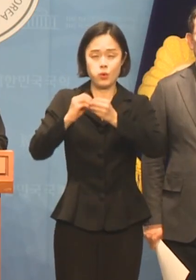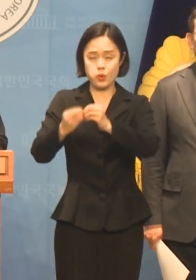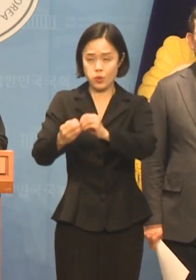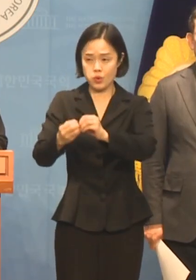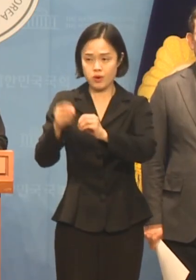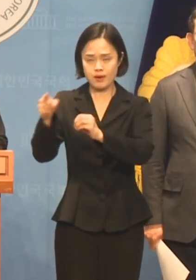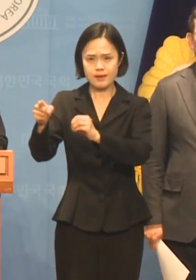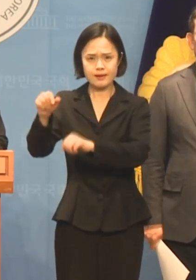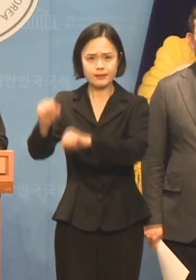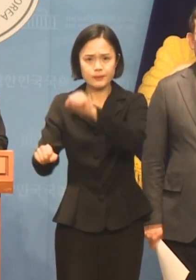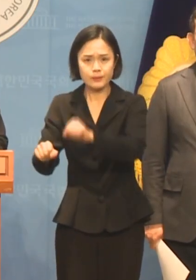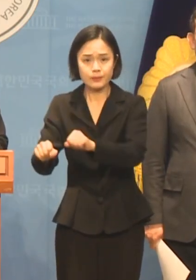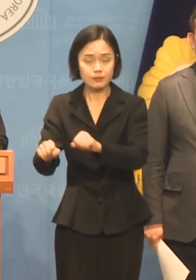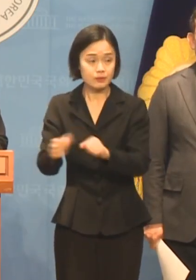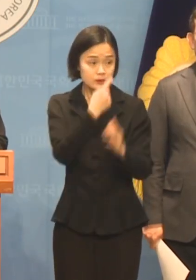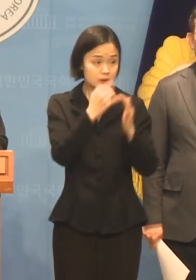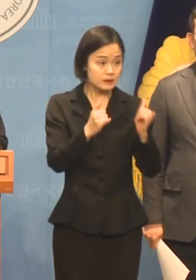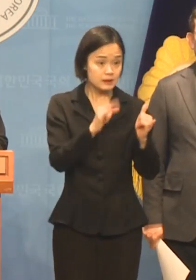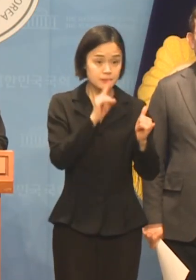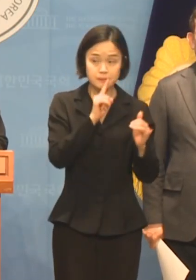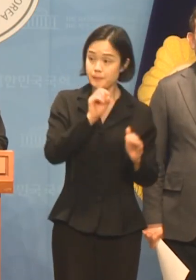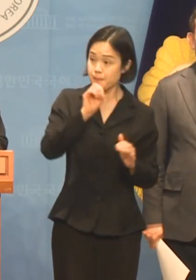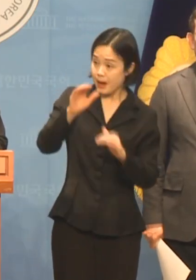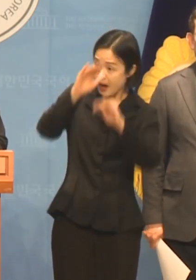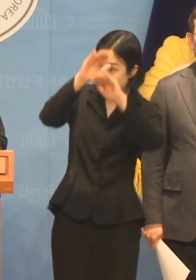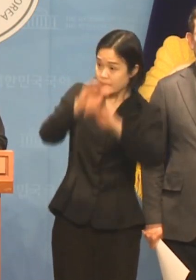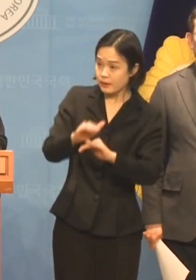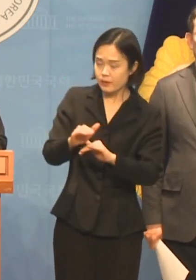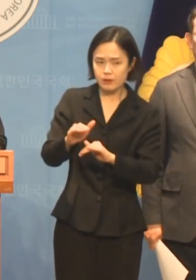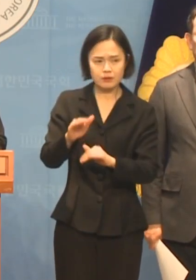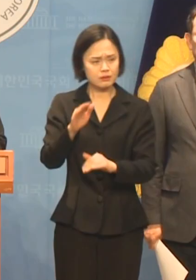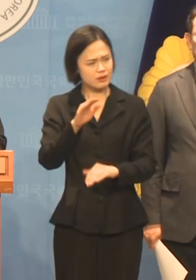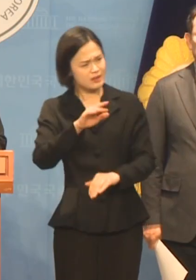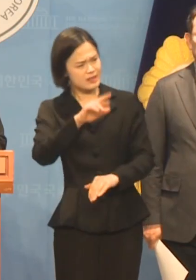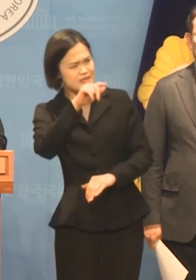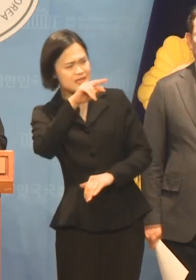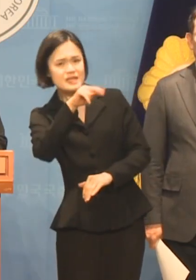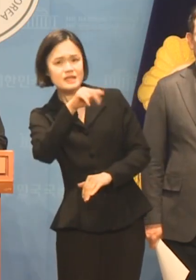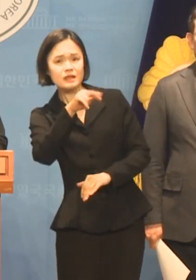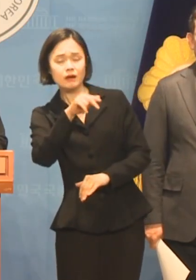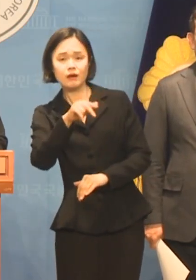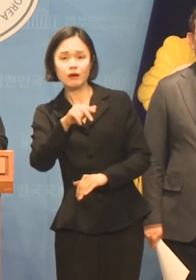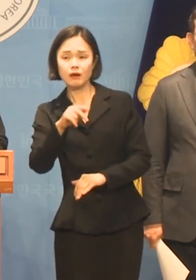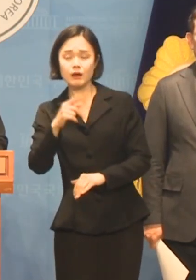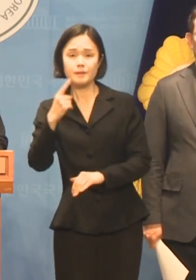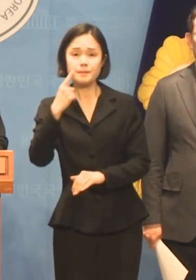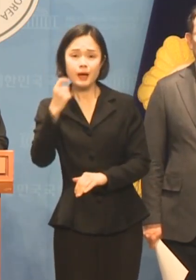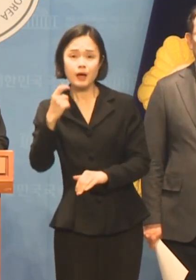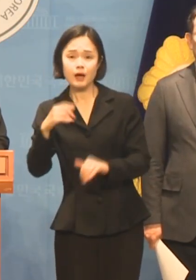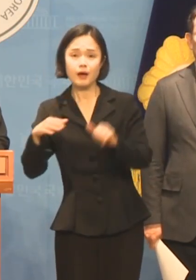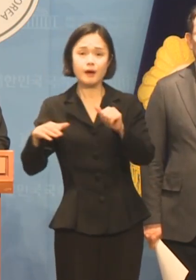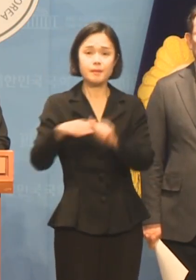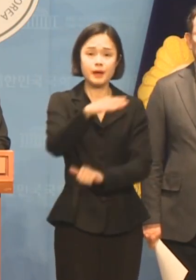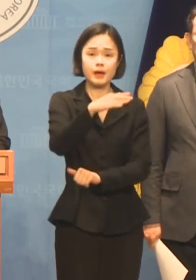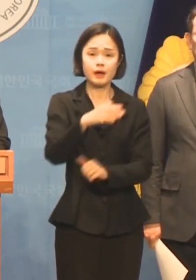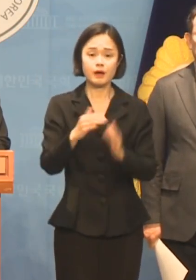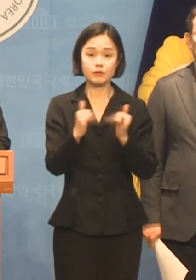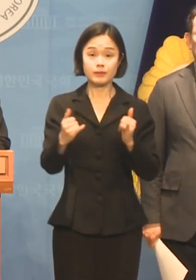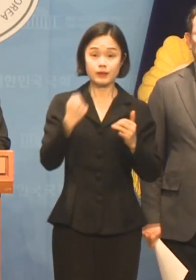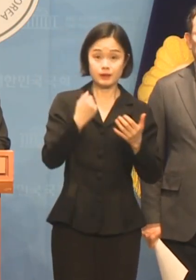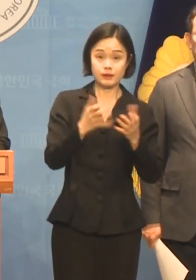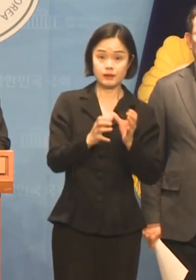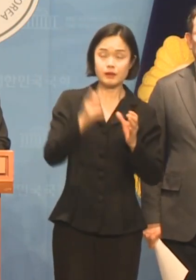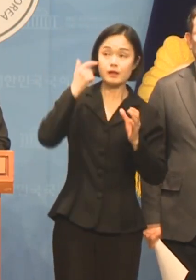소리를 지르는가 하면 왜곡된 답변을 강요하거나 국민의힘 의원 질의를 방해하고 방어권을